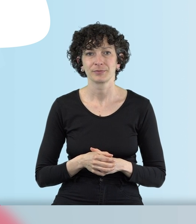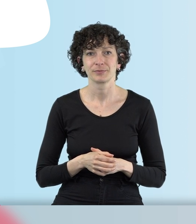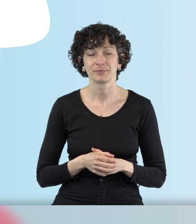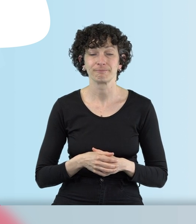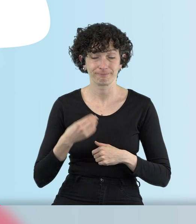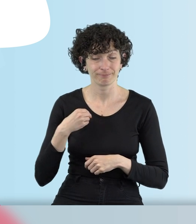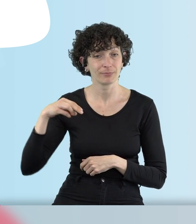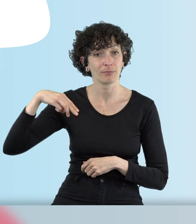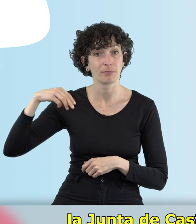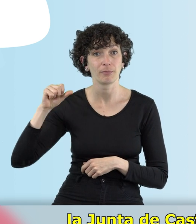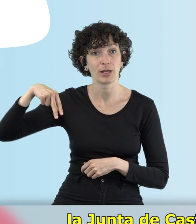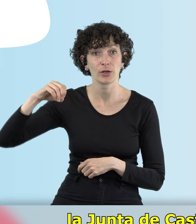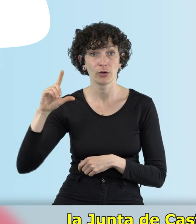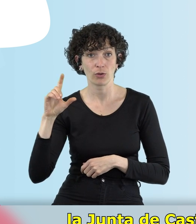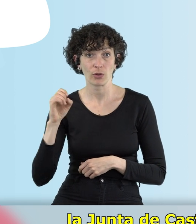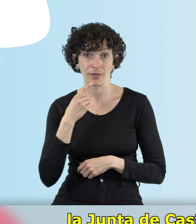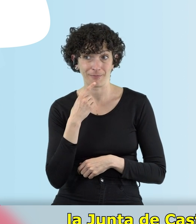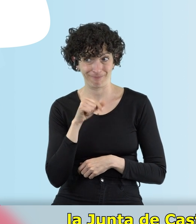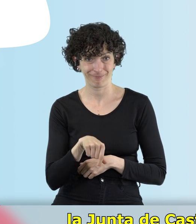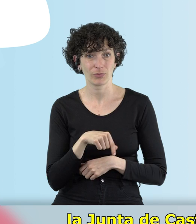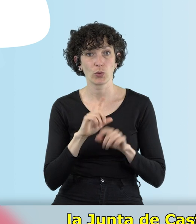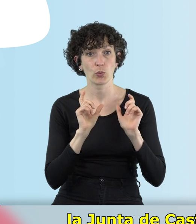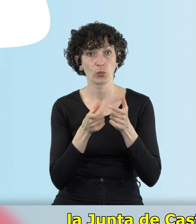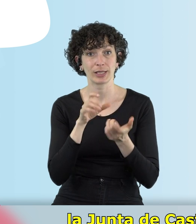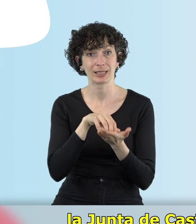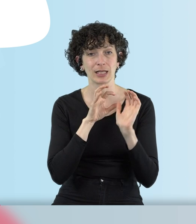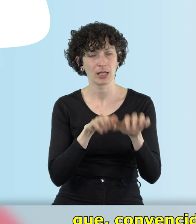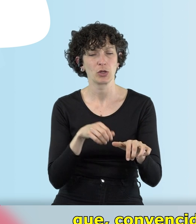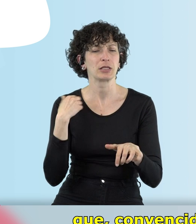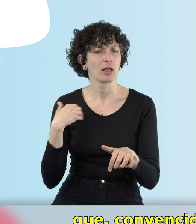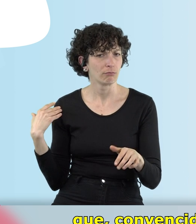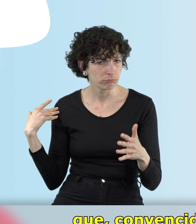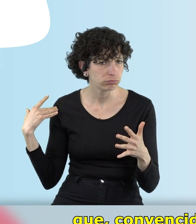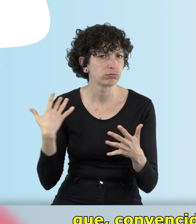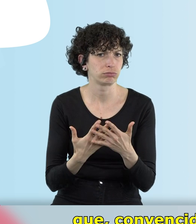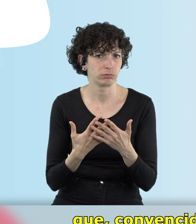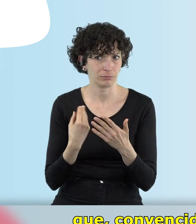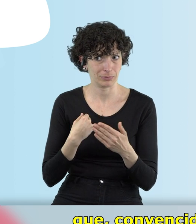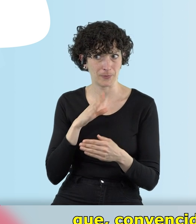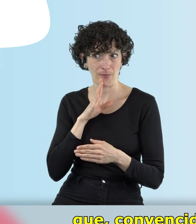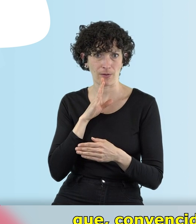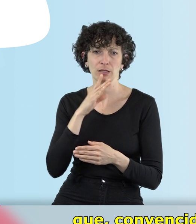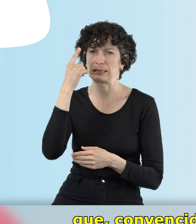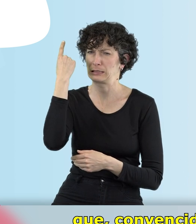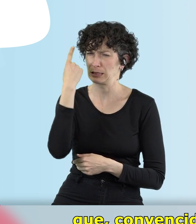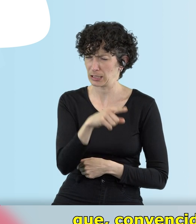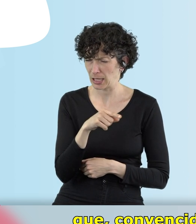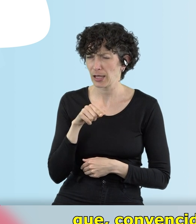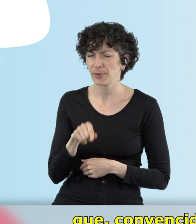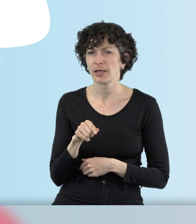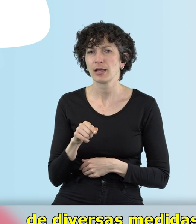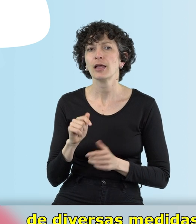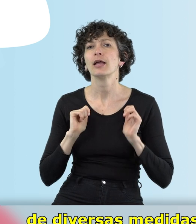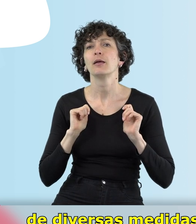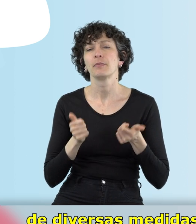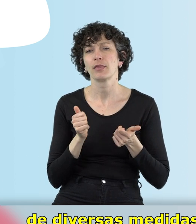Como nos ha indicado Manolo, la Junta de Castilla y León hace ya mucho tiempo que, convencida de esto, ha sido pionera en el